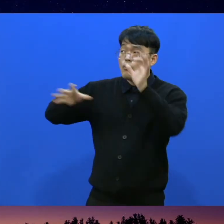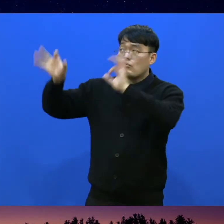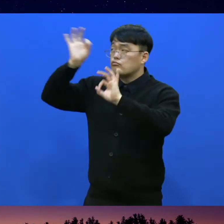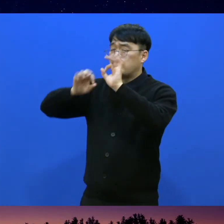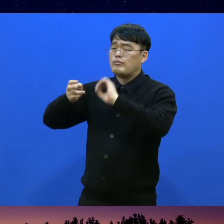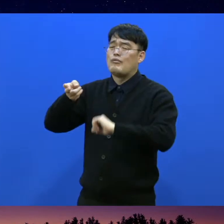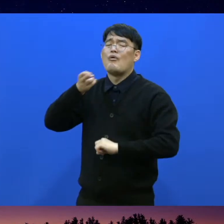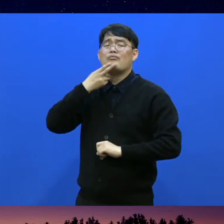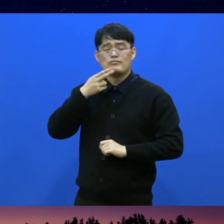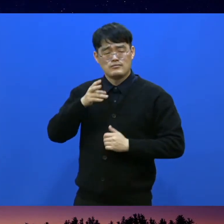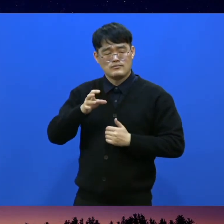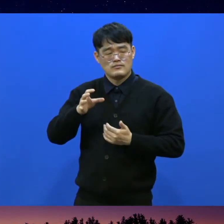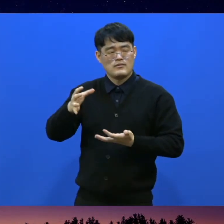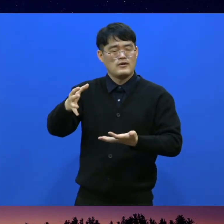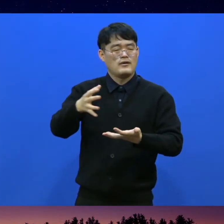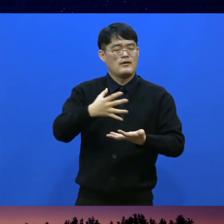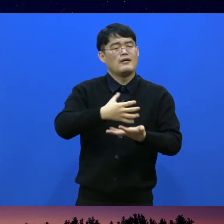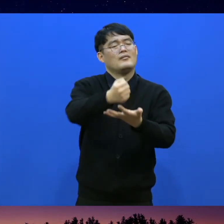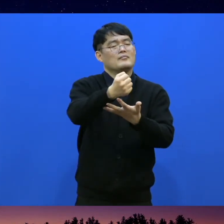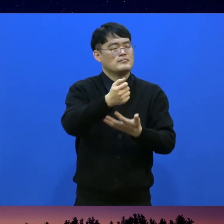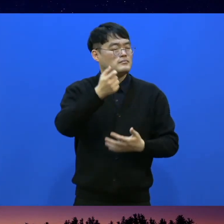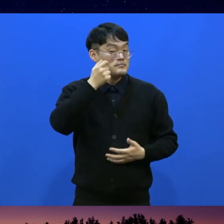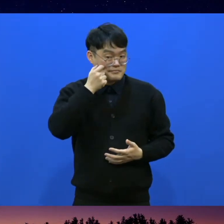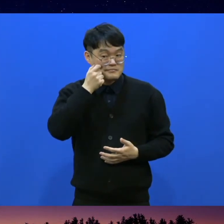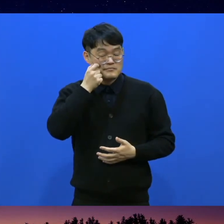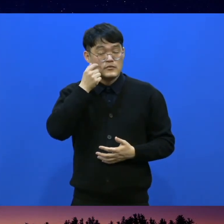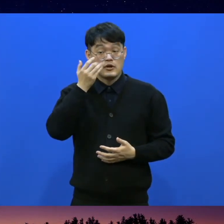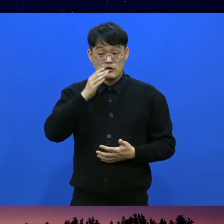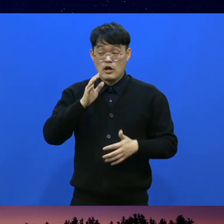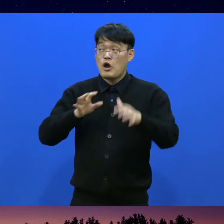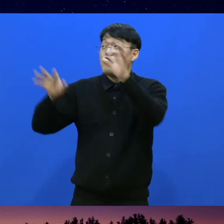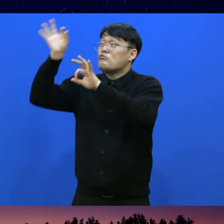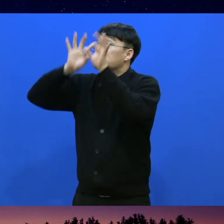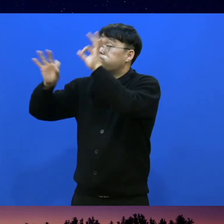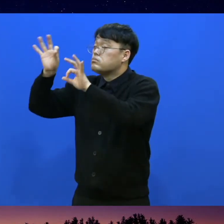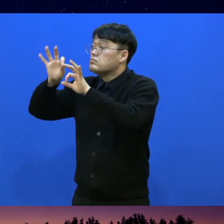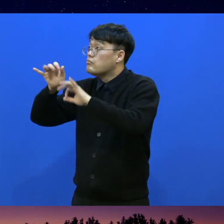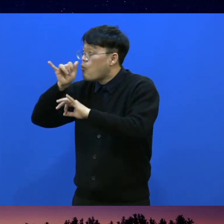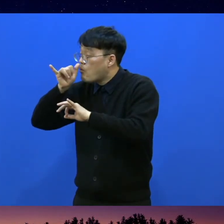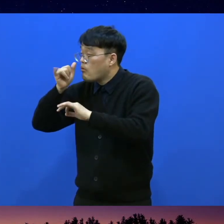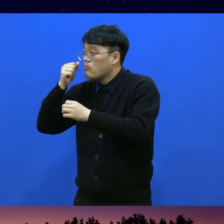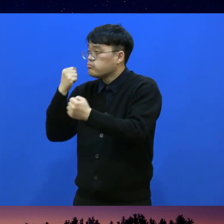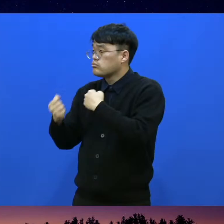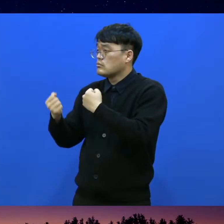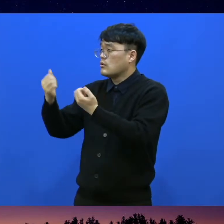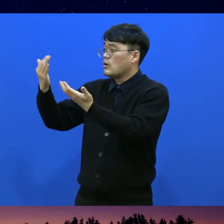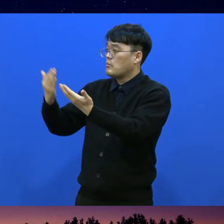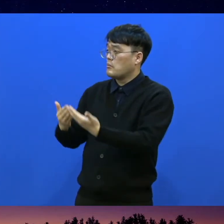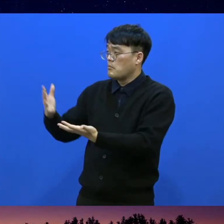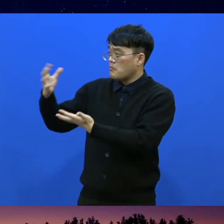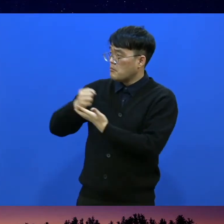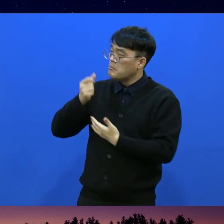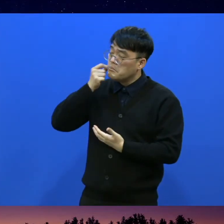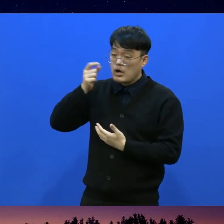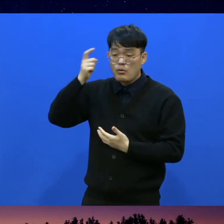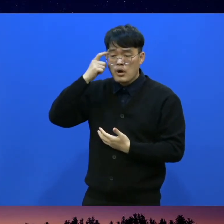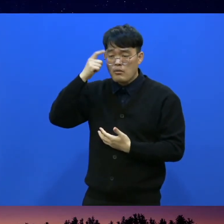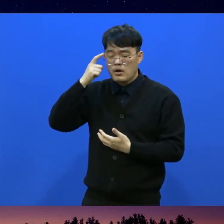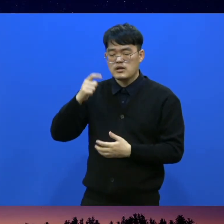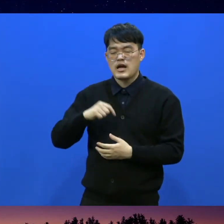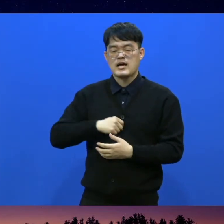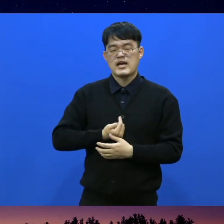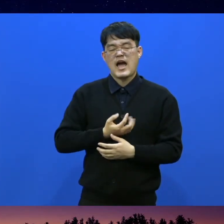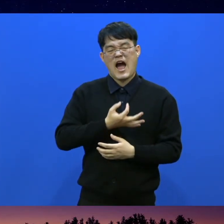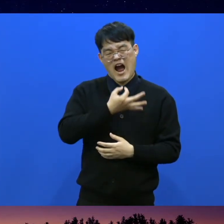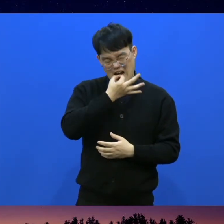거예요. 구하지도 않았는데 어떻게 얻어요? 근데 구해도 받지 못하는 경우가 딱 있어요. 정욕으로 쓰려고. 다르게 표현하면